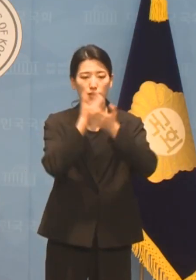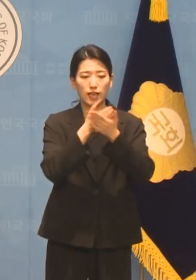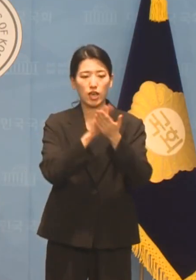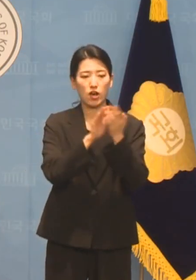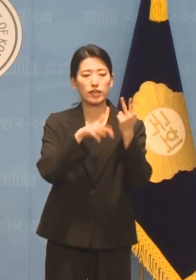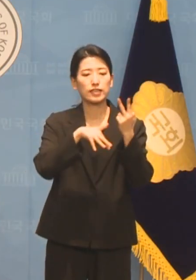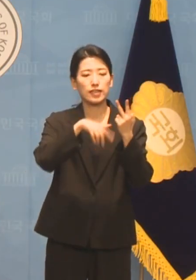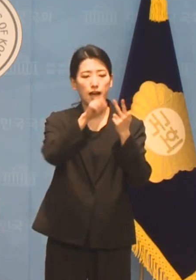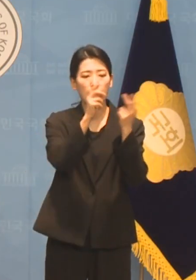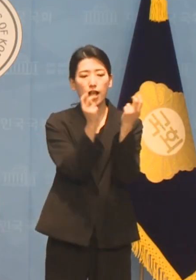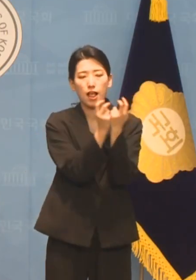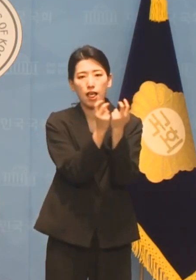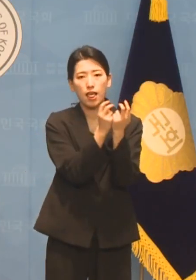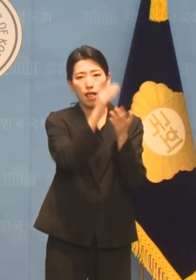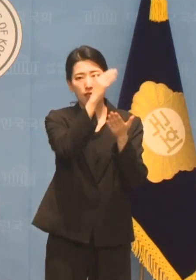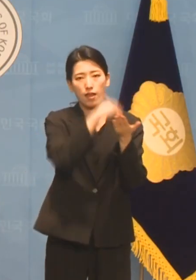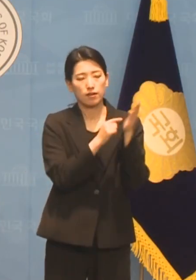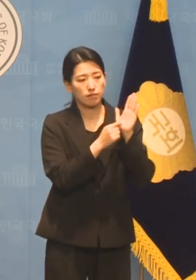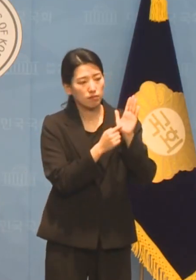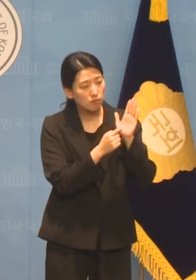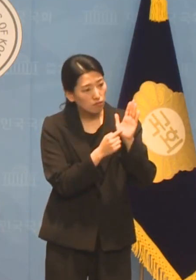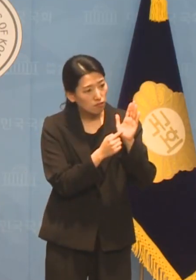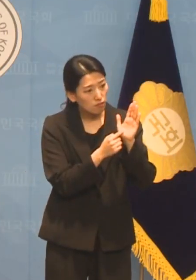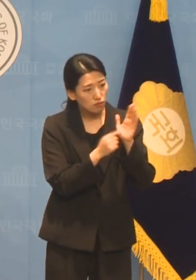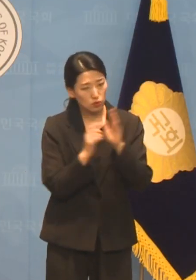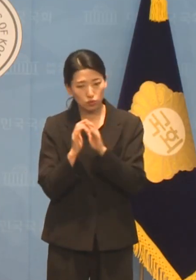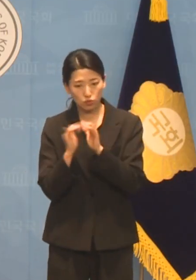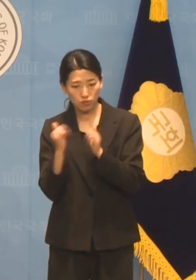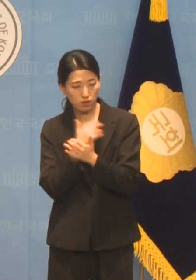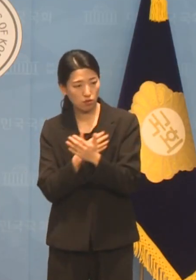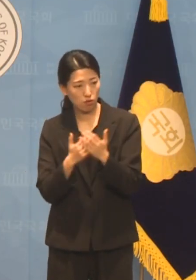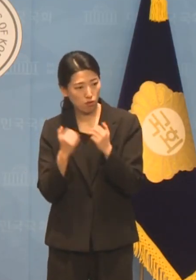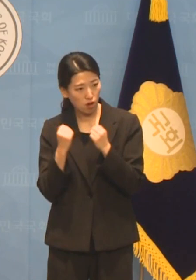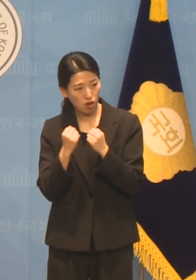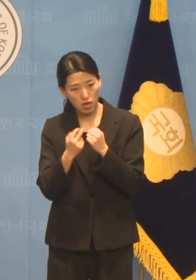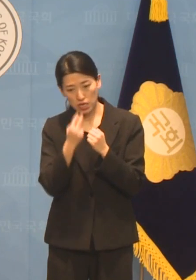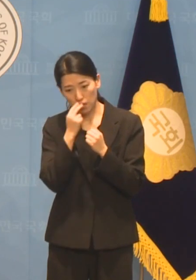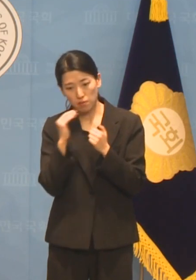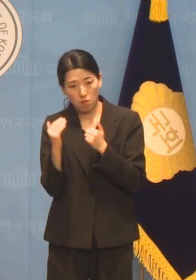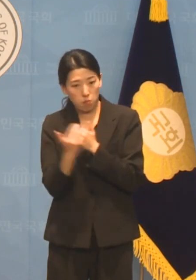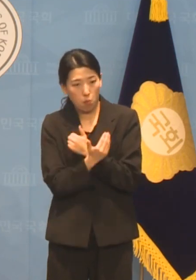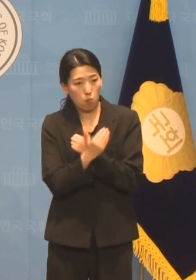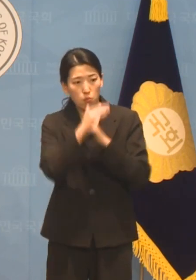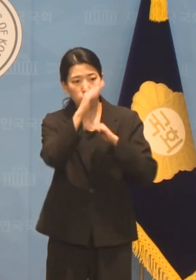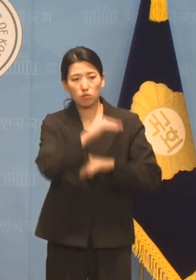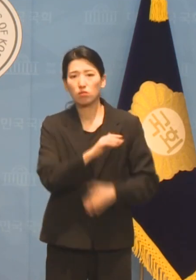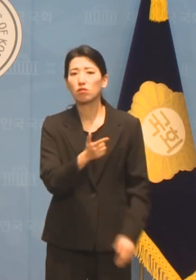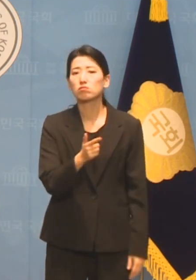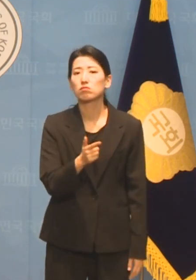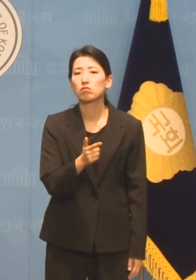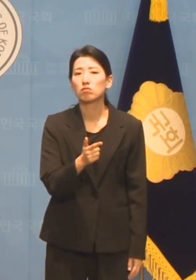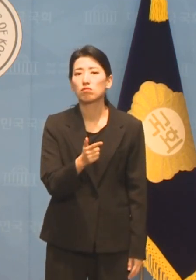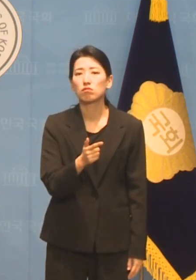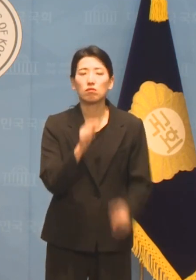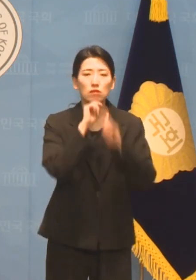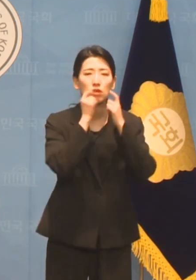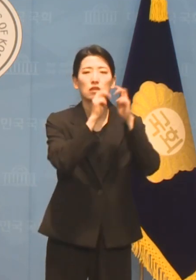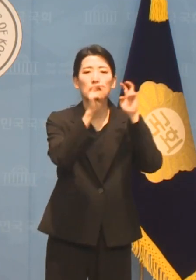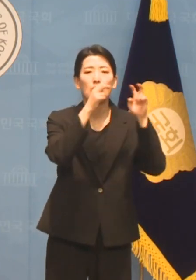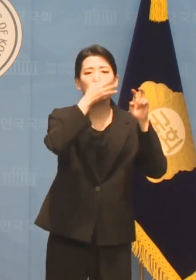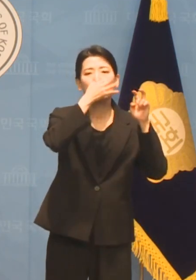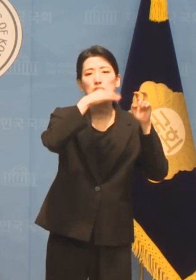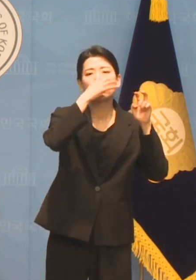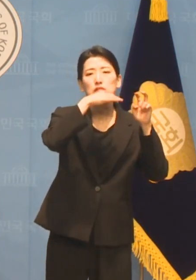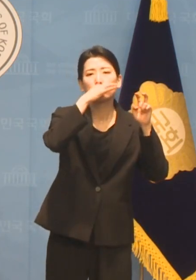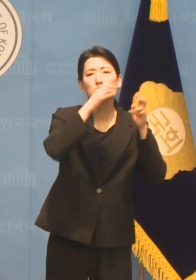실행 방안은 국민의 건강과 생명을 보호하기 위한 개혁이 아닙니다. 의료 민영화와 상업화를 위한